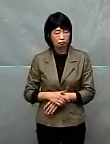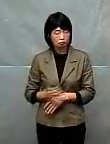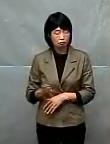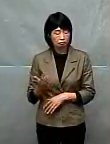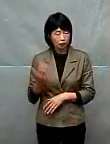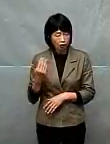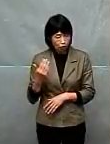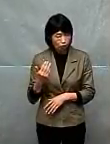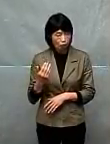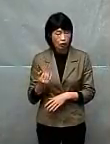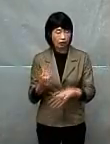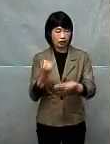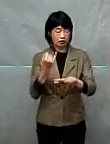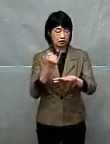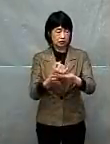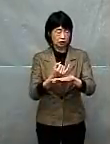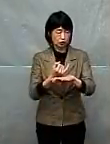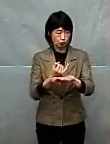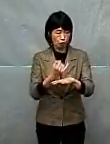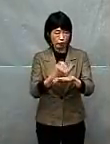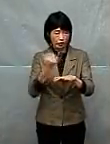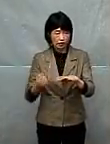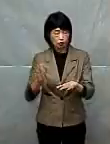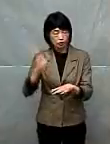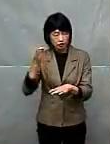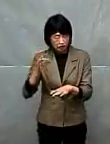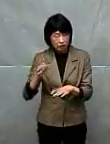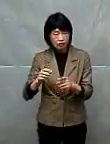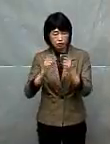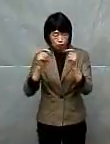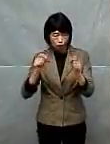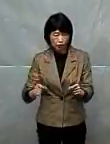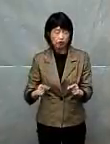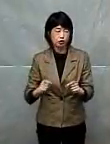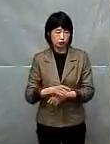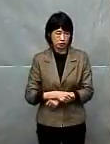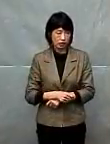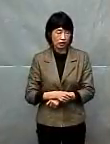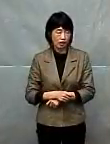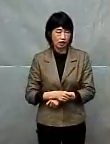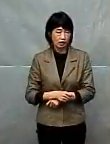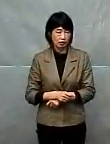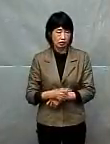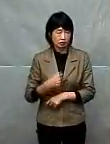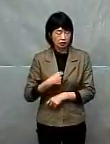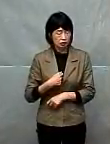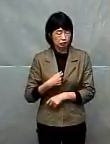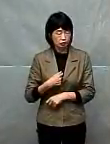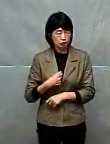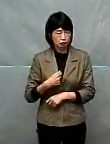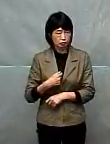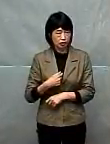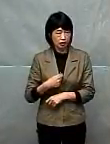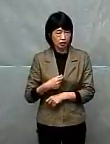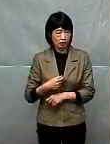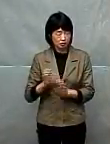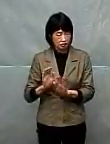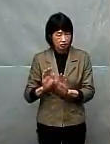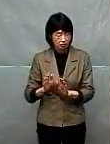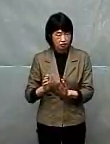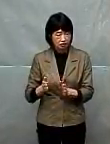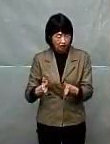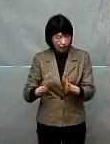ね、結果的に退職金を辞退されるという対応を取られました、 はい、 仮にですね、今回の時